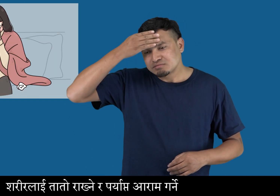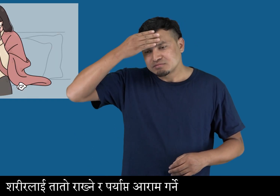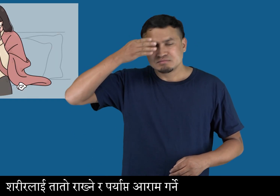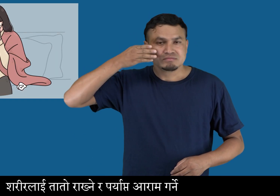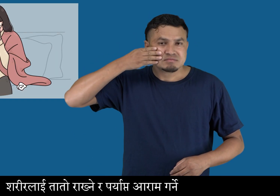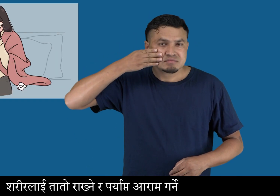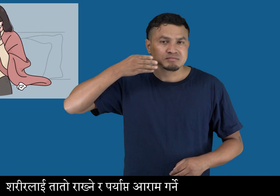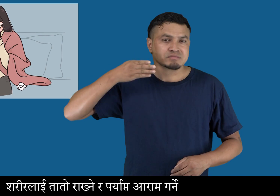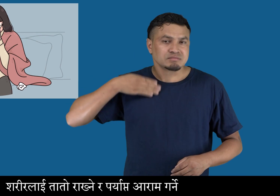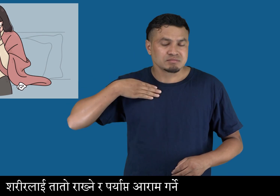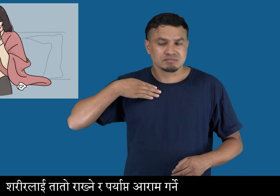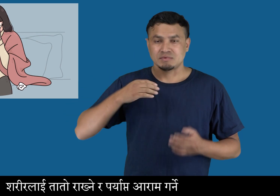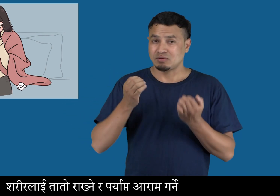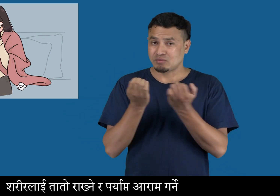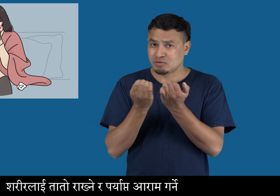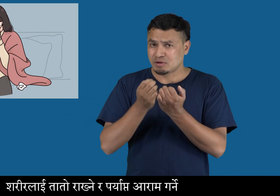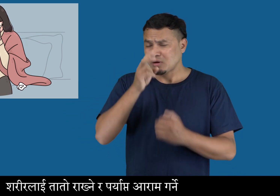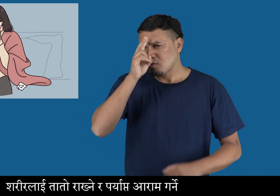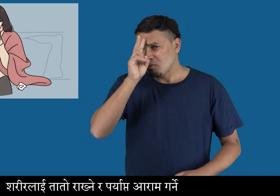शरीरलाई तातो राख्ने र पर्याप्त आराम गर्ने।